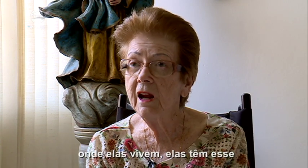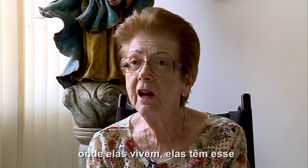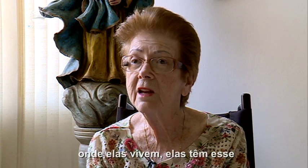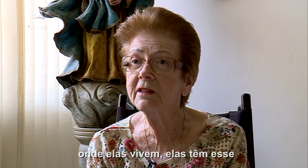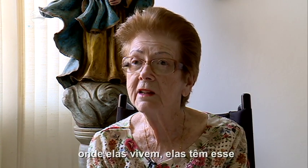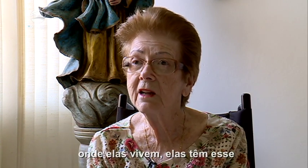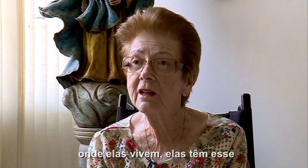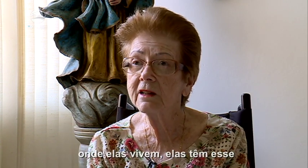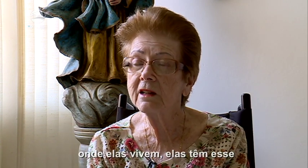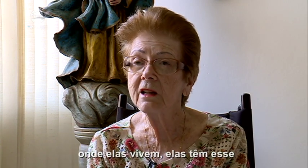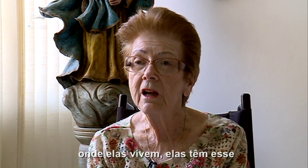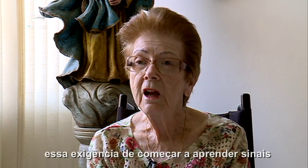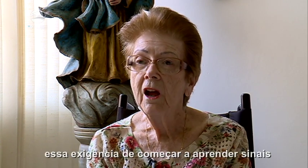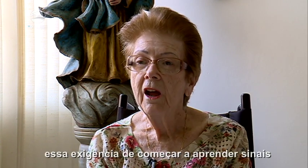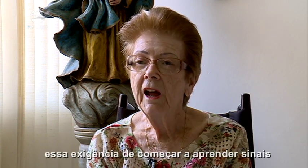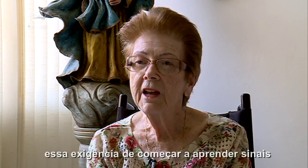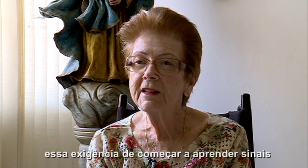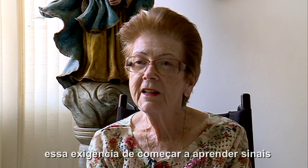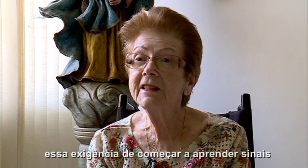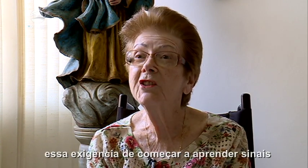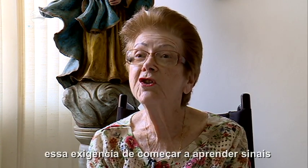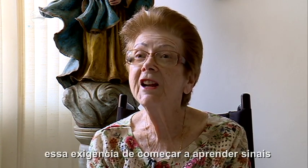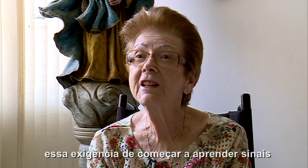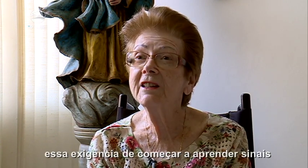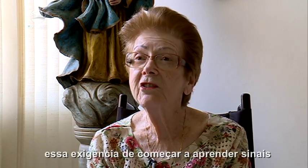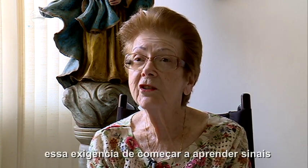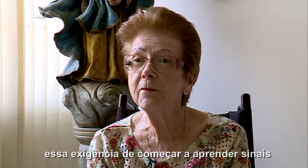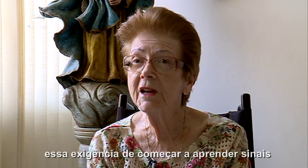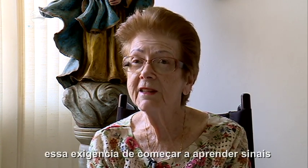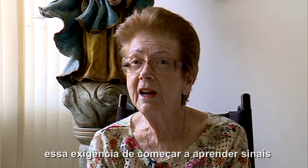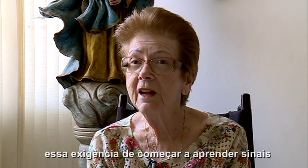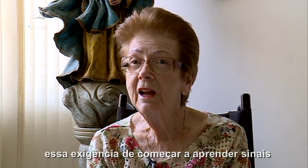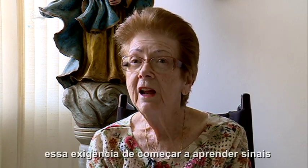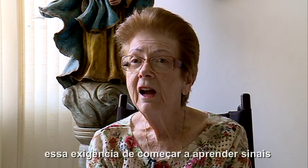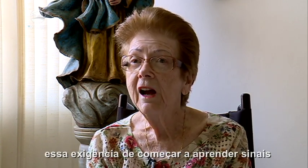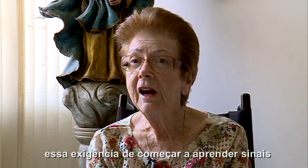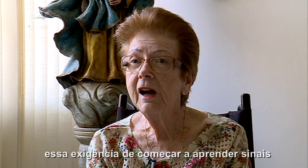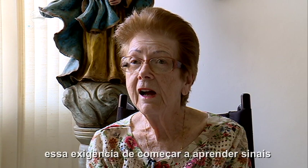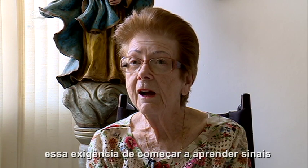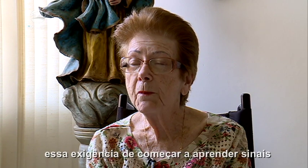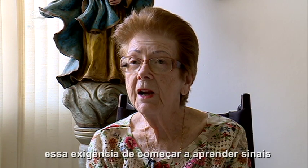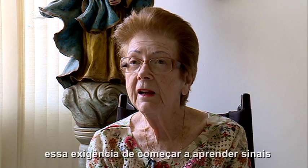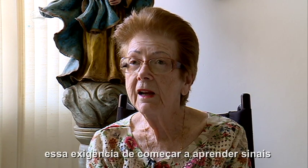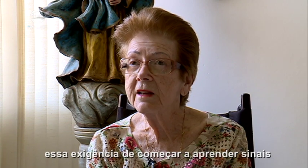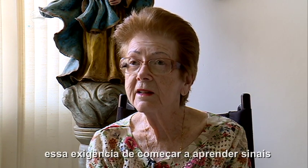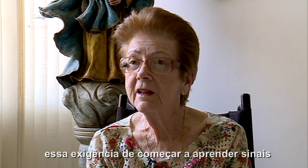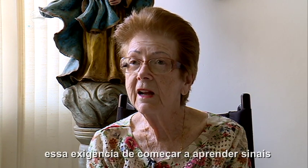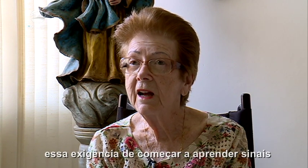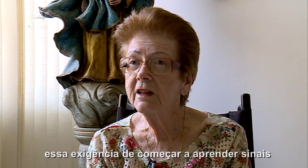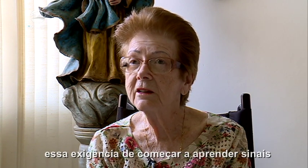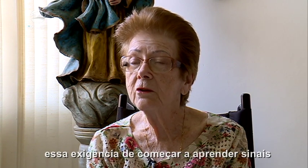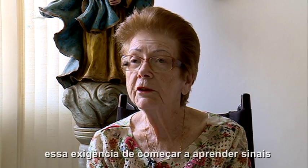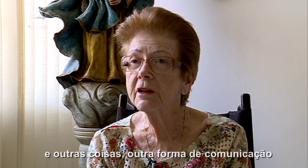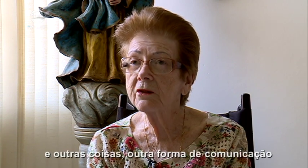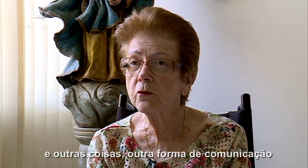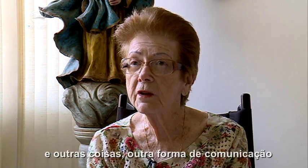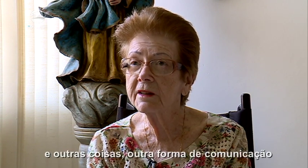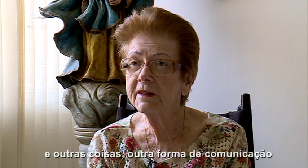têm essa exigência de começar a aprender sinais e outras coisas, né?